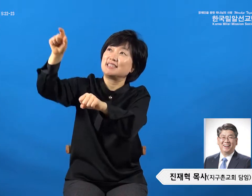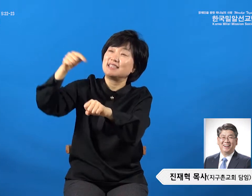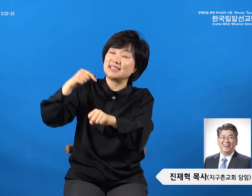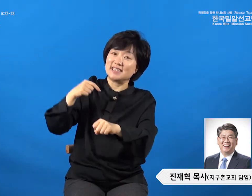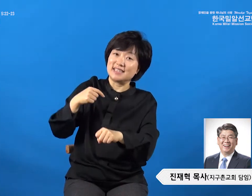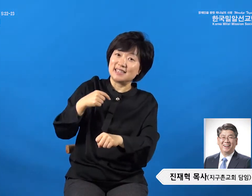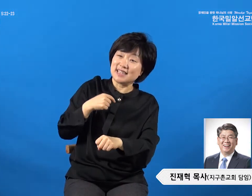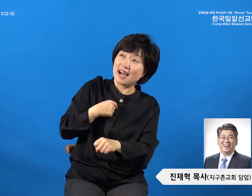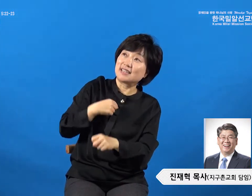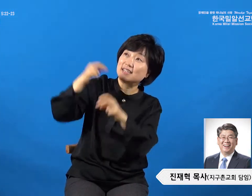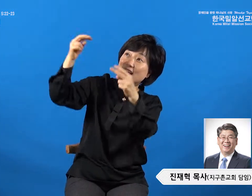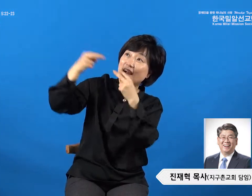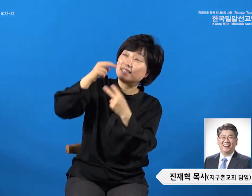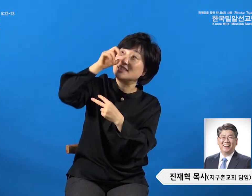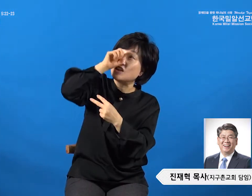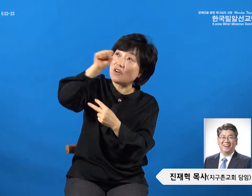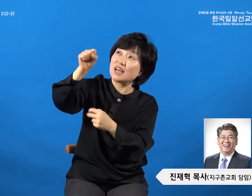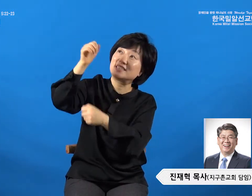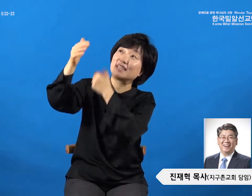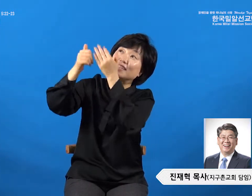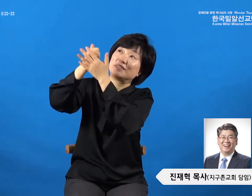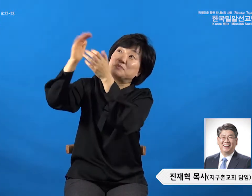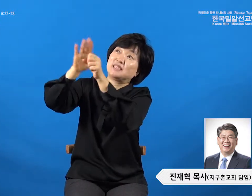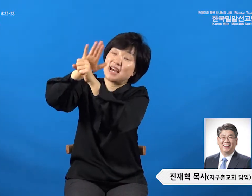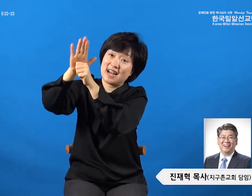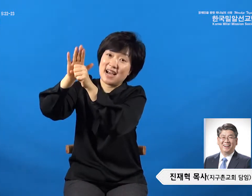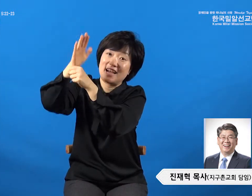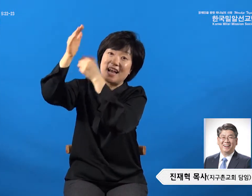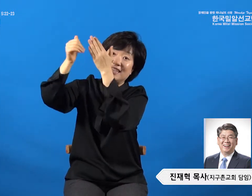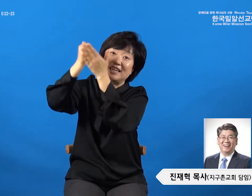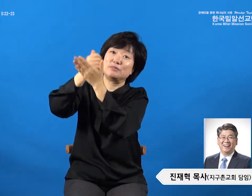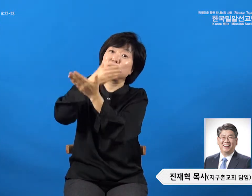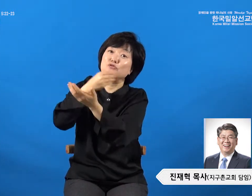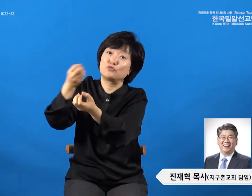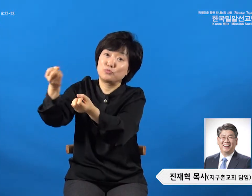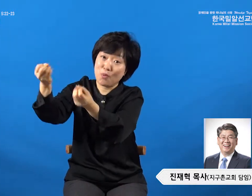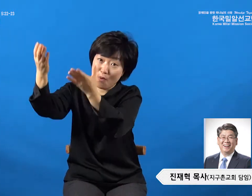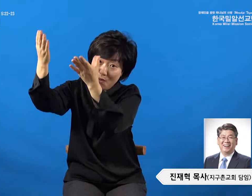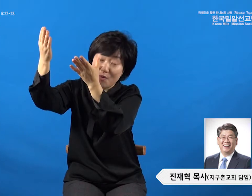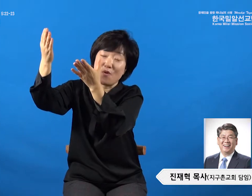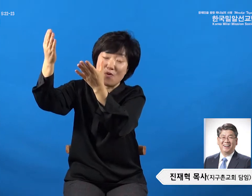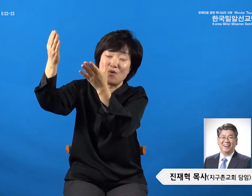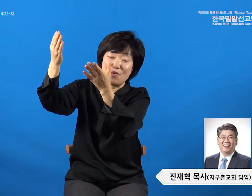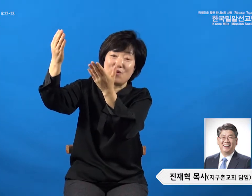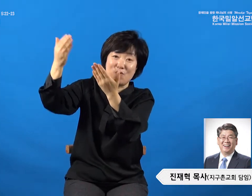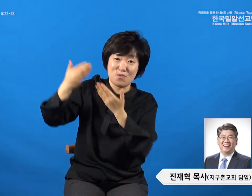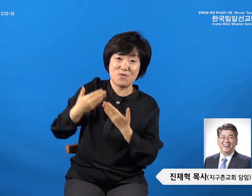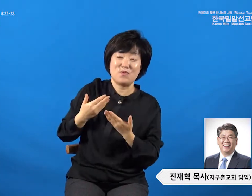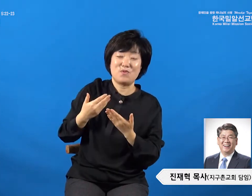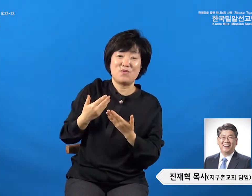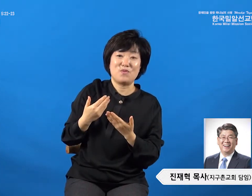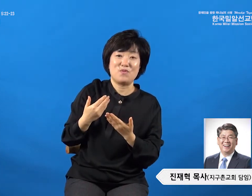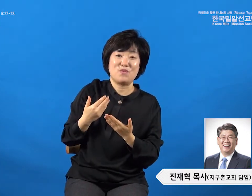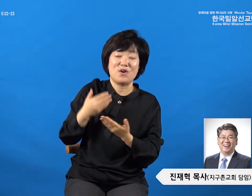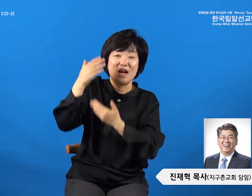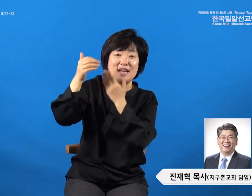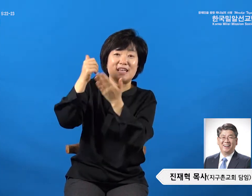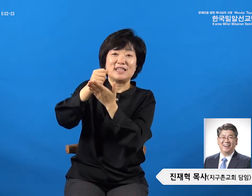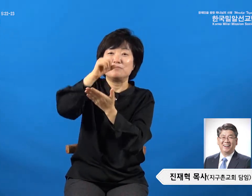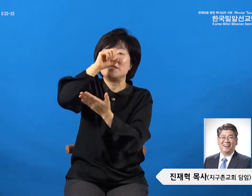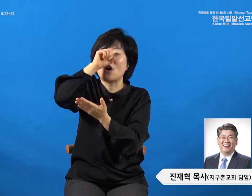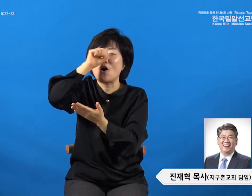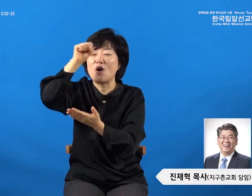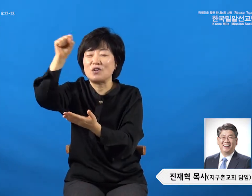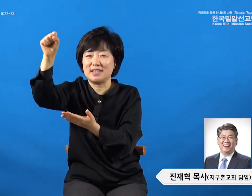행실, 우리를 향한 선하신 하나님의 사랑, 하나님의 축복, 선하신 그분께서